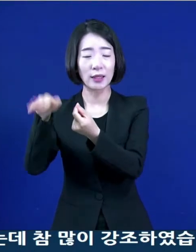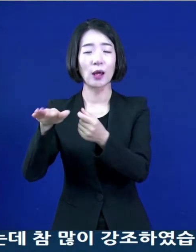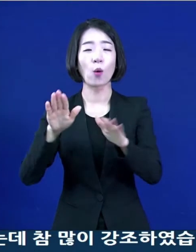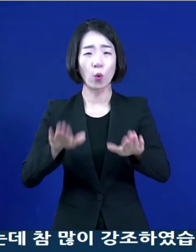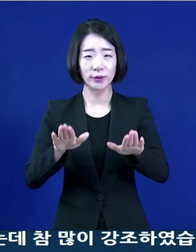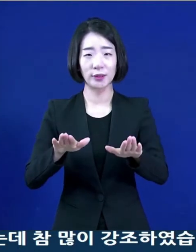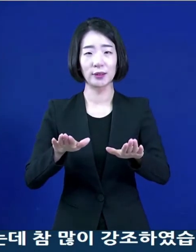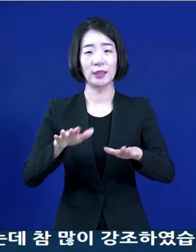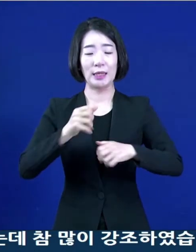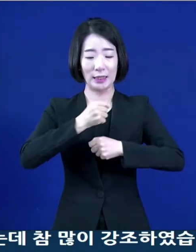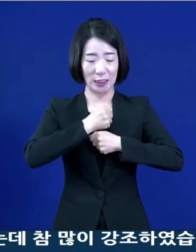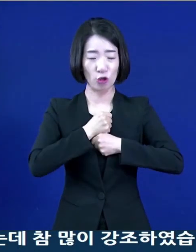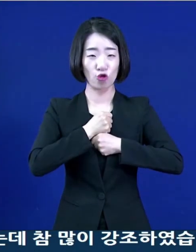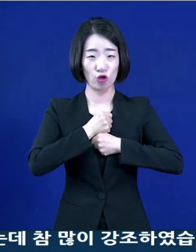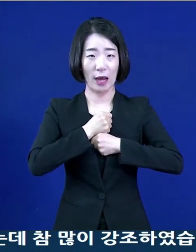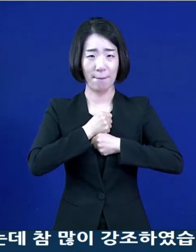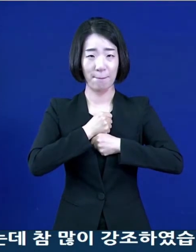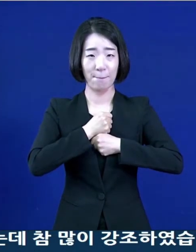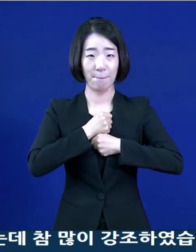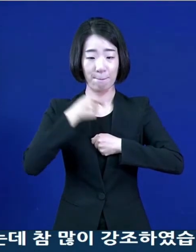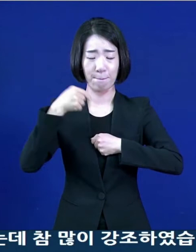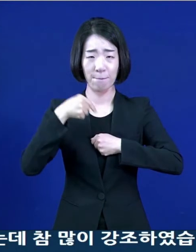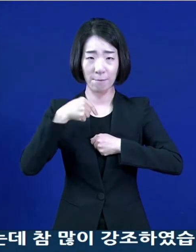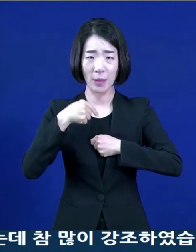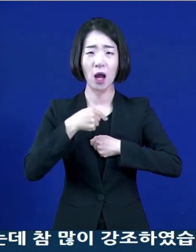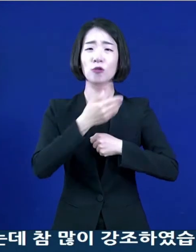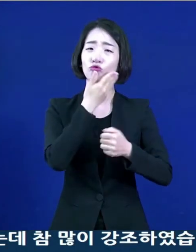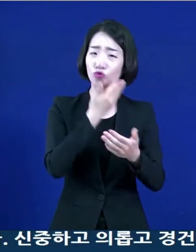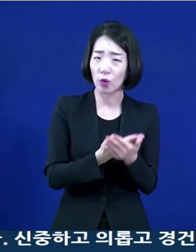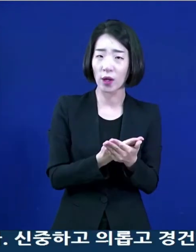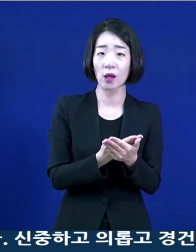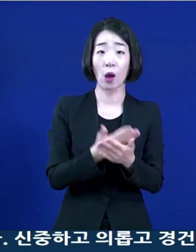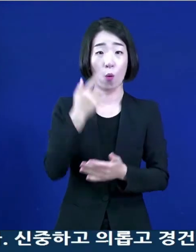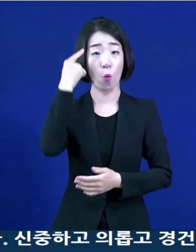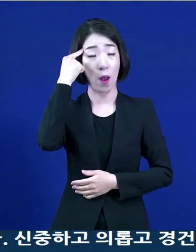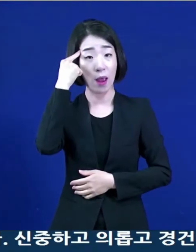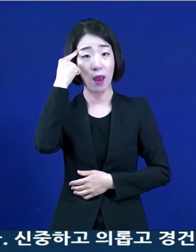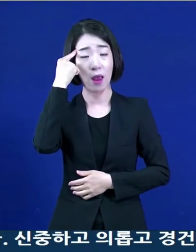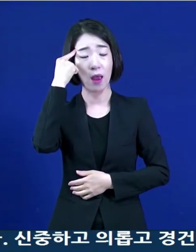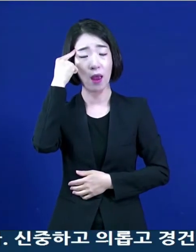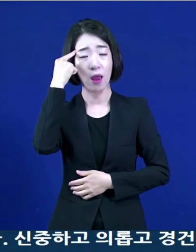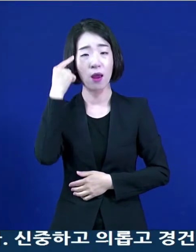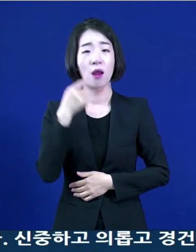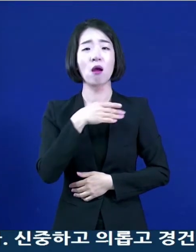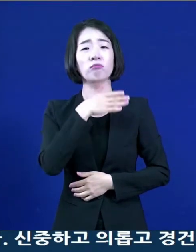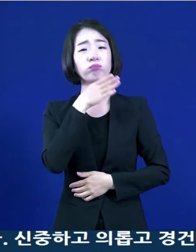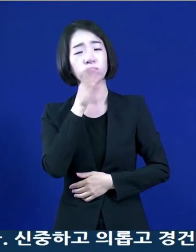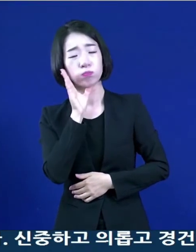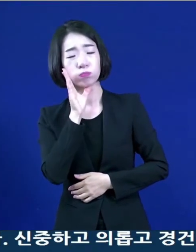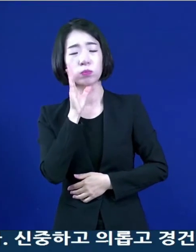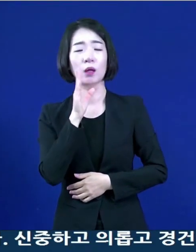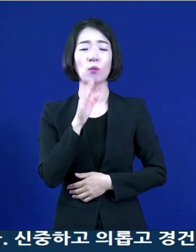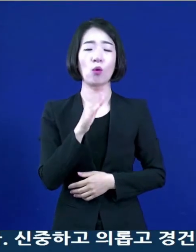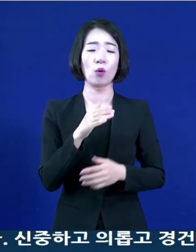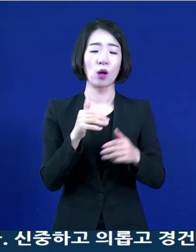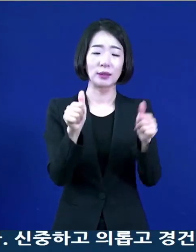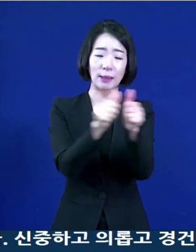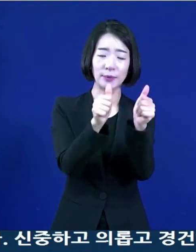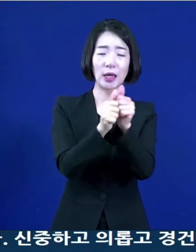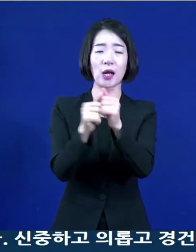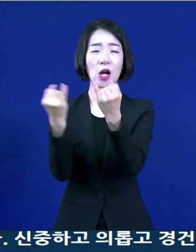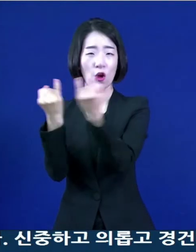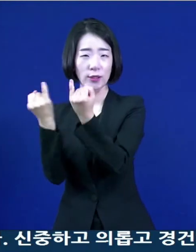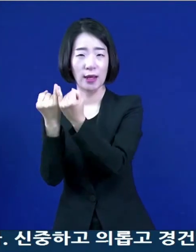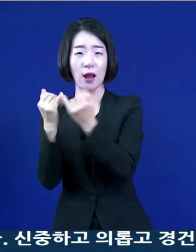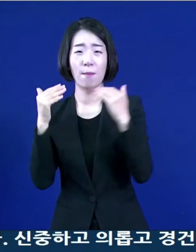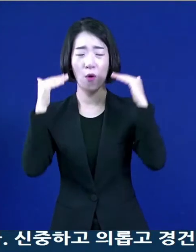거죠. 근데 이 신중함이라는 게 얼마나 중요하냐면 나이든 어르신, 남성 어르신, 여성 어르신, 젊은